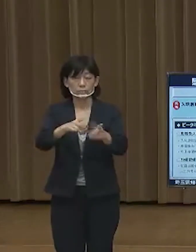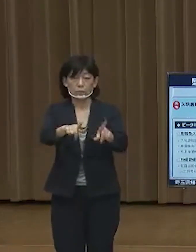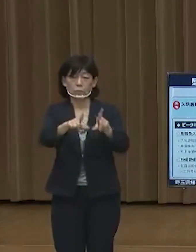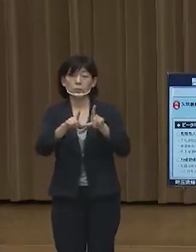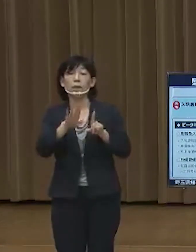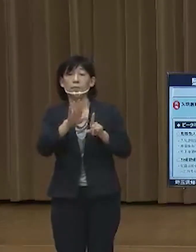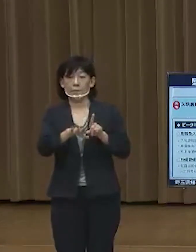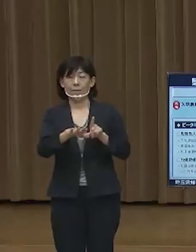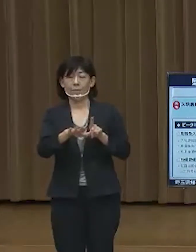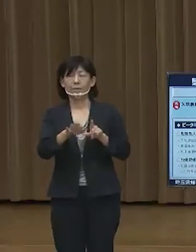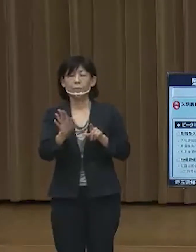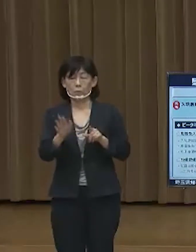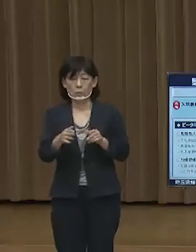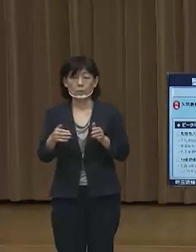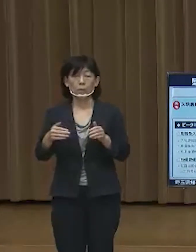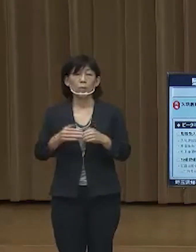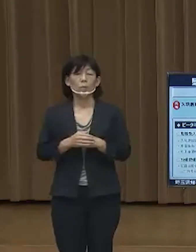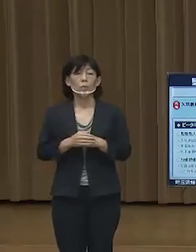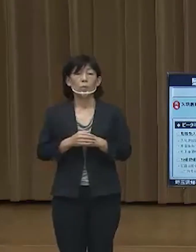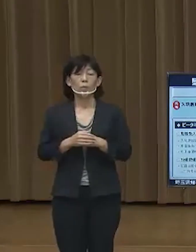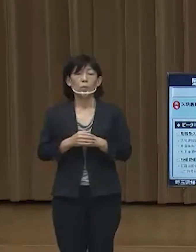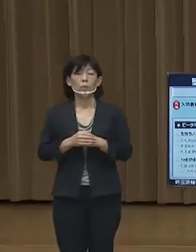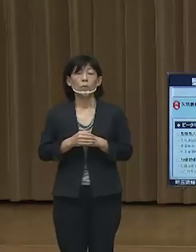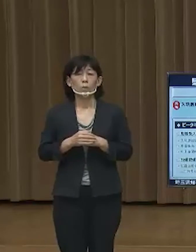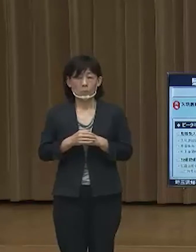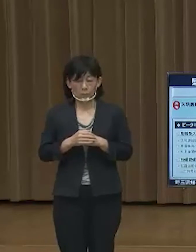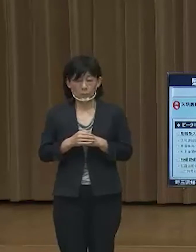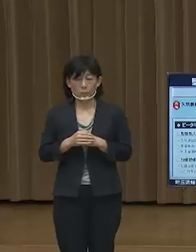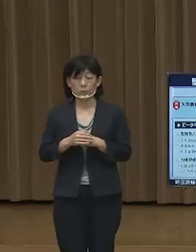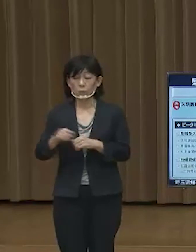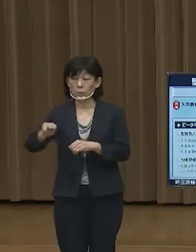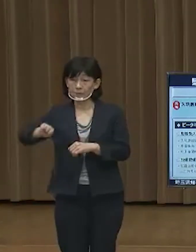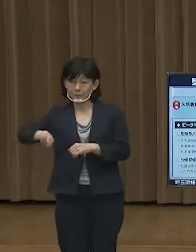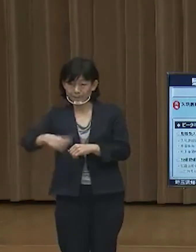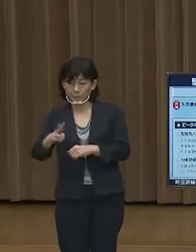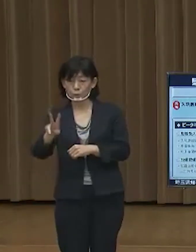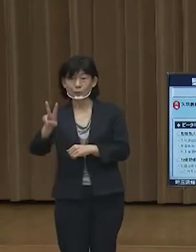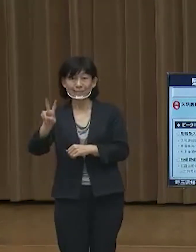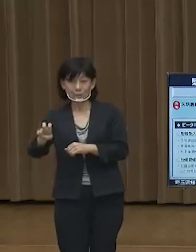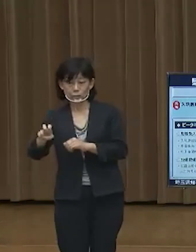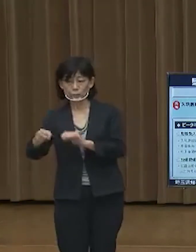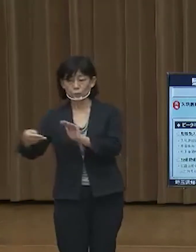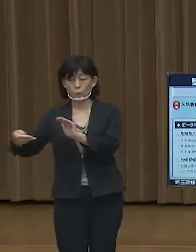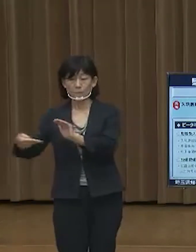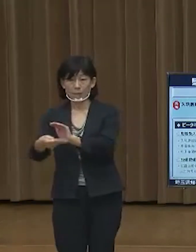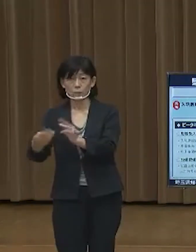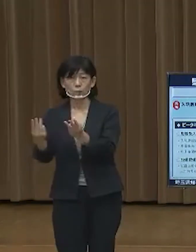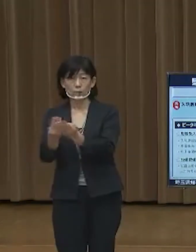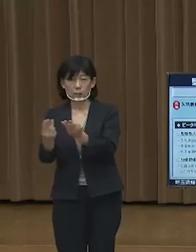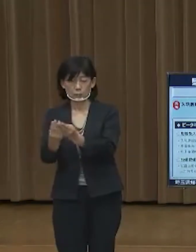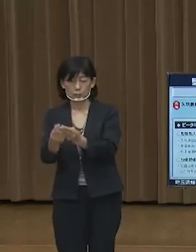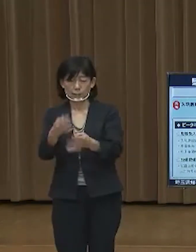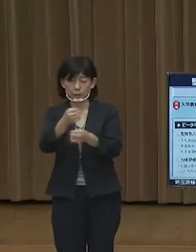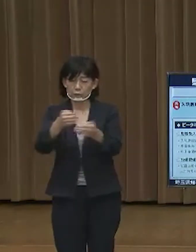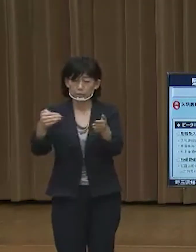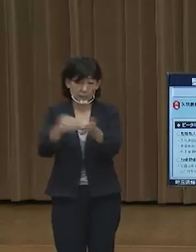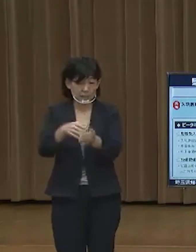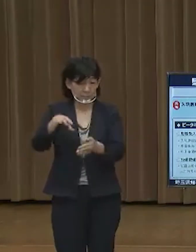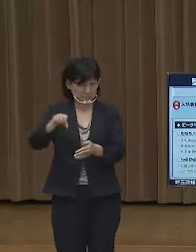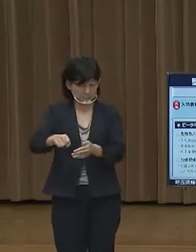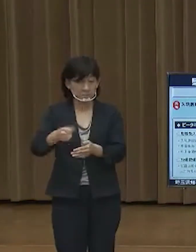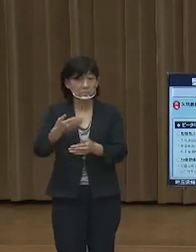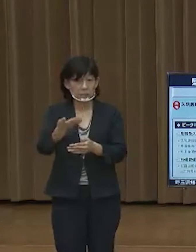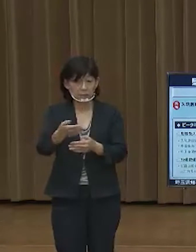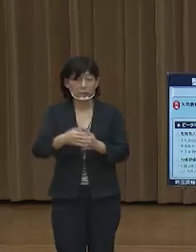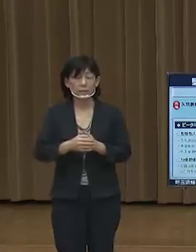にはいつまでに今回の対象にしている320床を確保する予定なんでしょうか。 先ほ